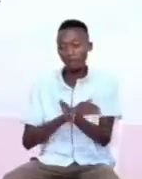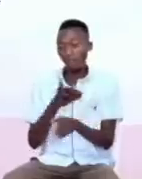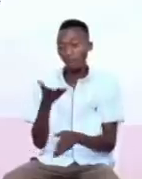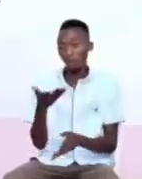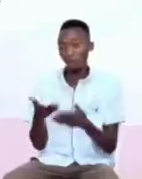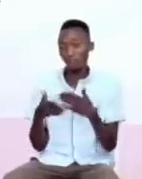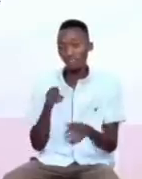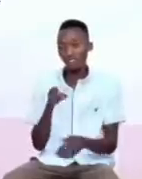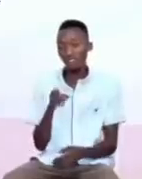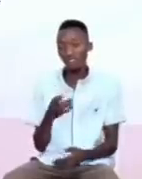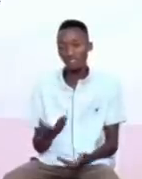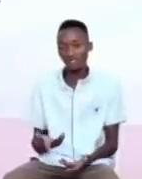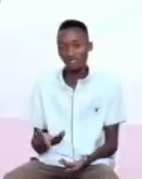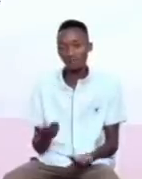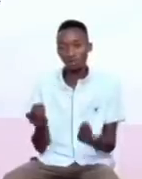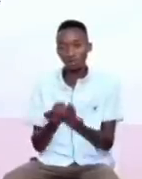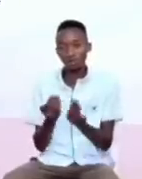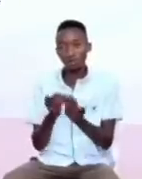nini?